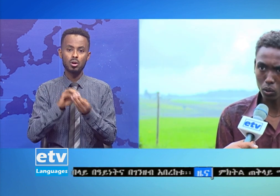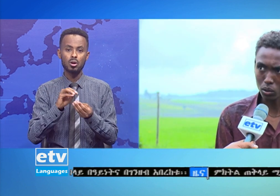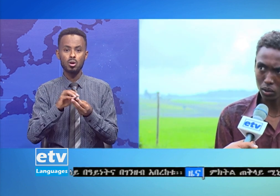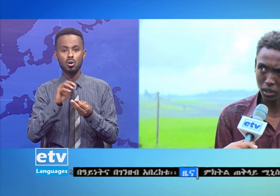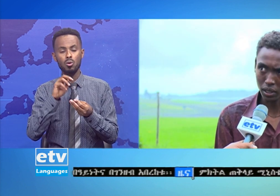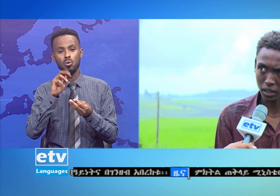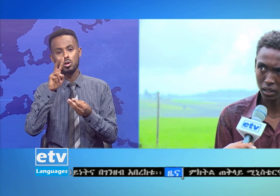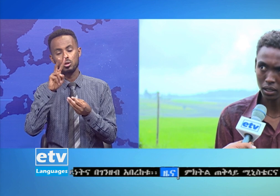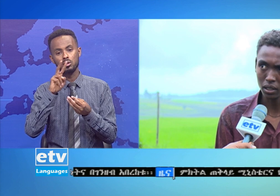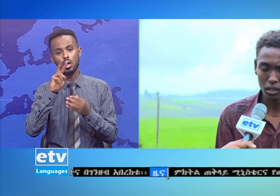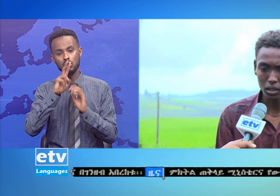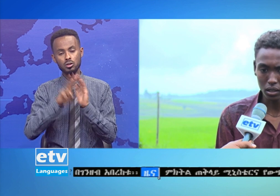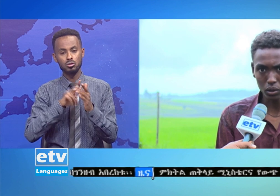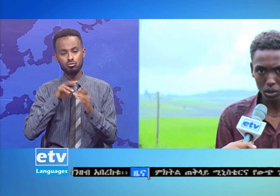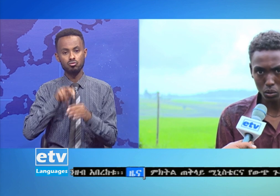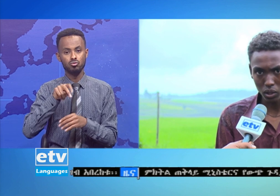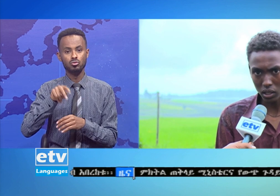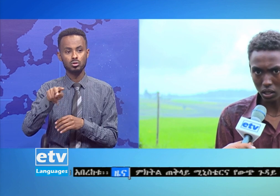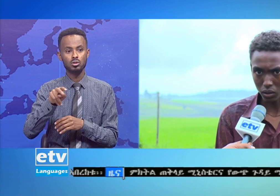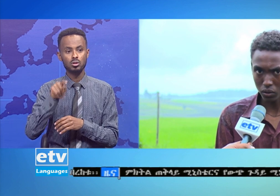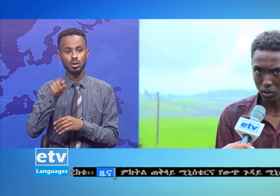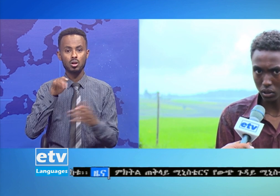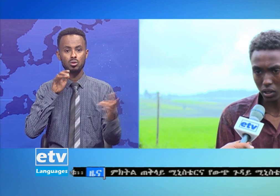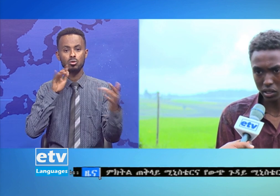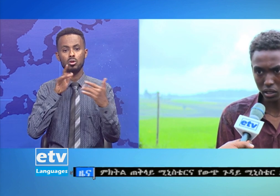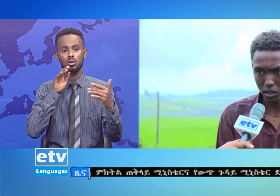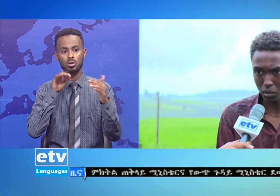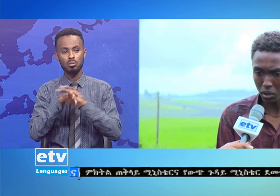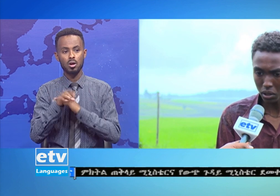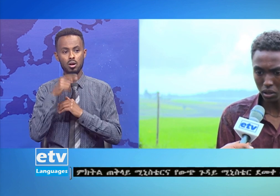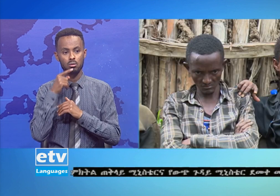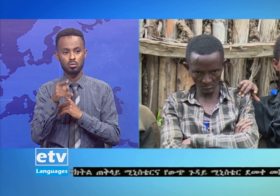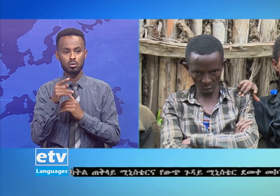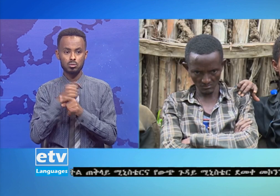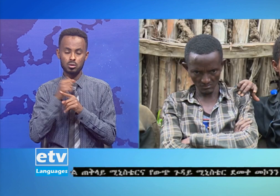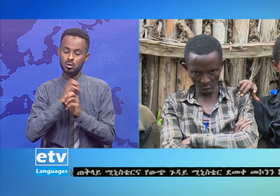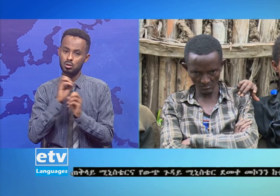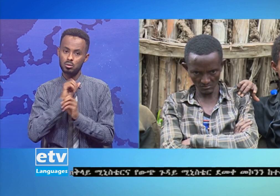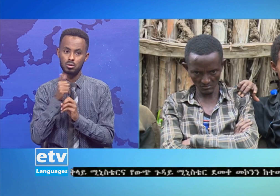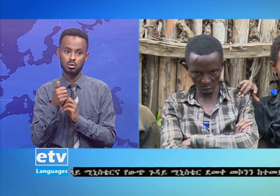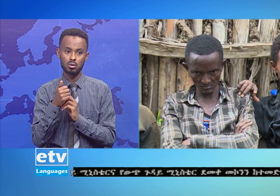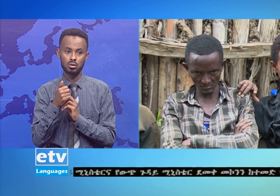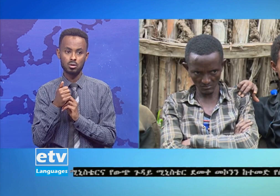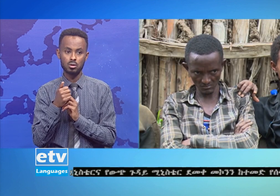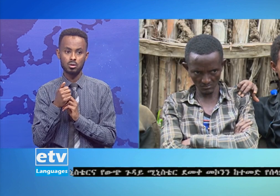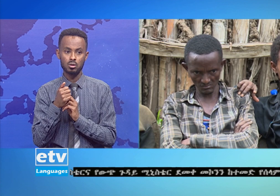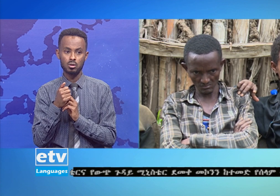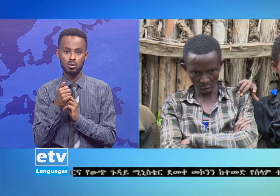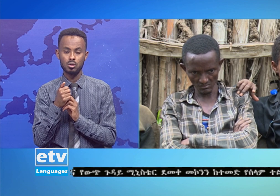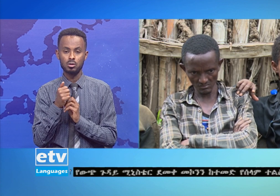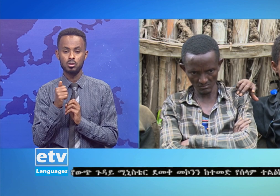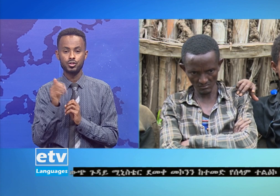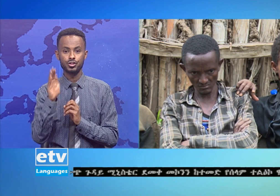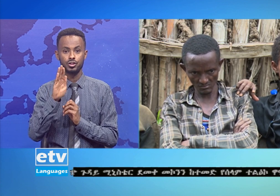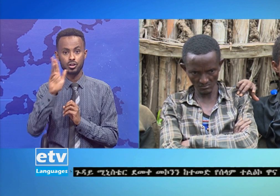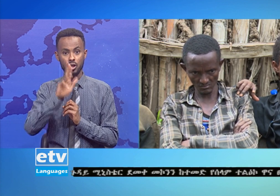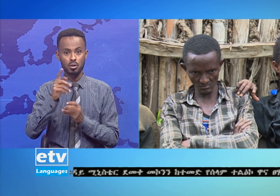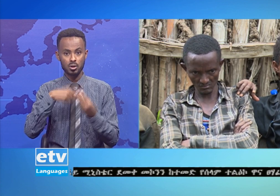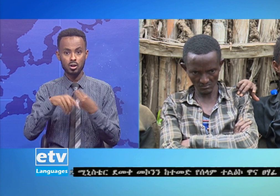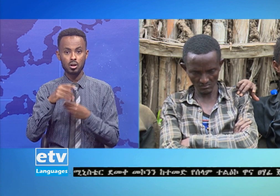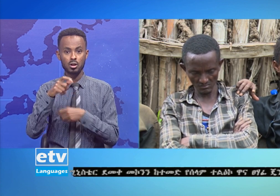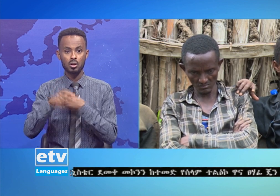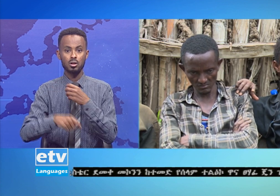2 ሳምንት ጉዞ ጓዝ። ከዛ ወደዚህ ውጊያ ሰጠፍን ያልሰነጠን። ከሽሬ ሀገር መጣ።